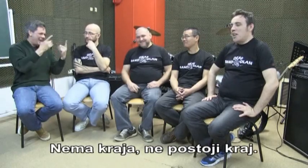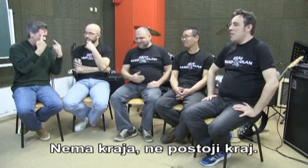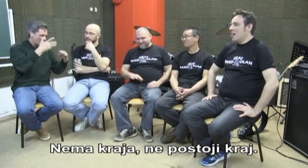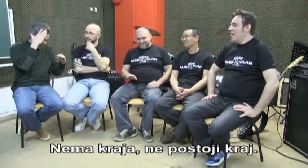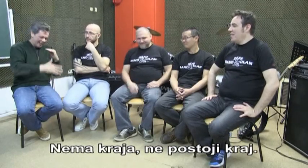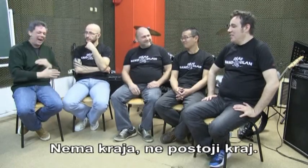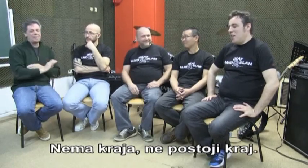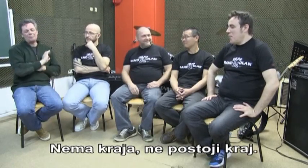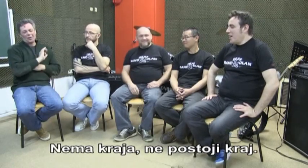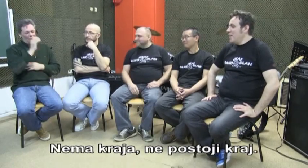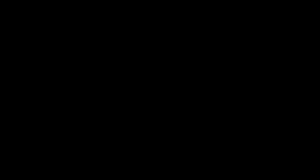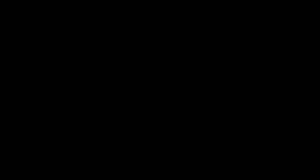ne postoji kraja. Nema kraja.